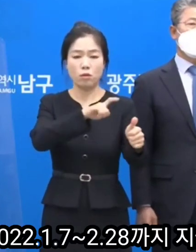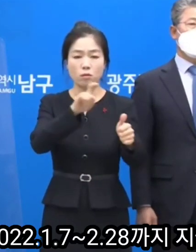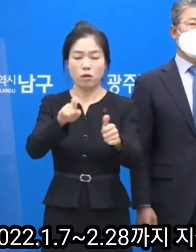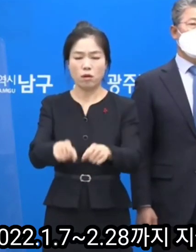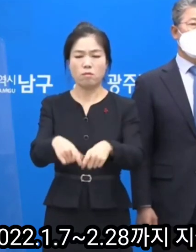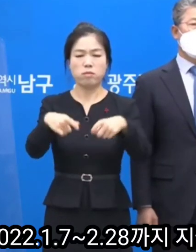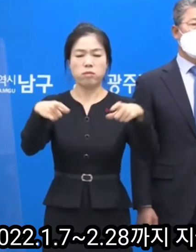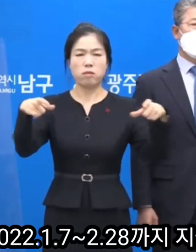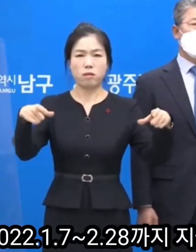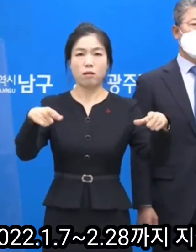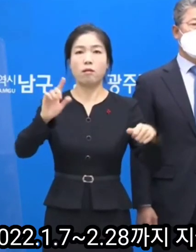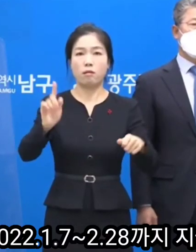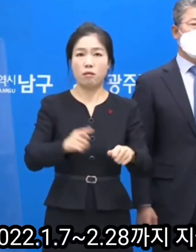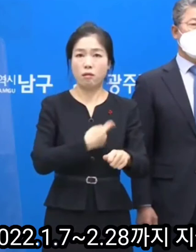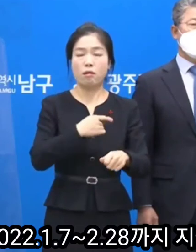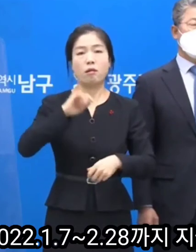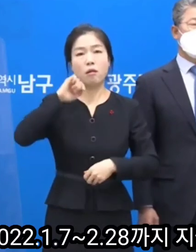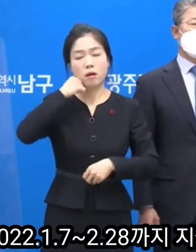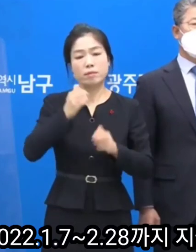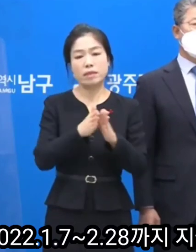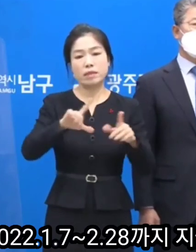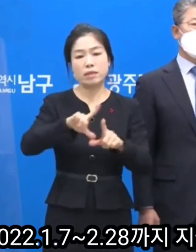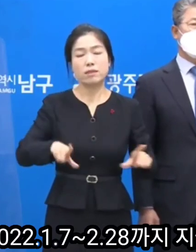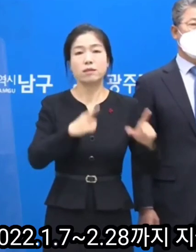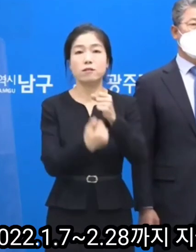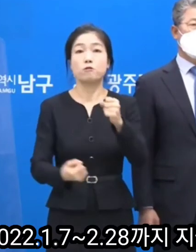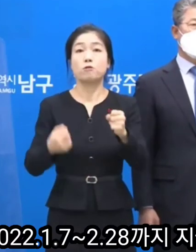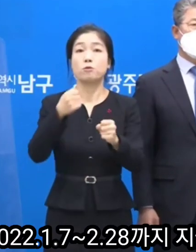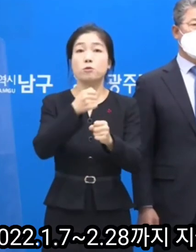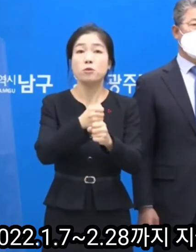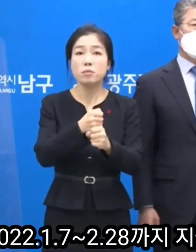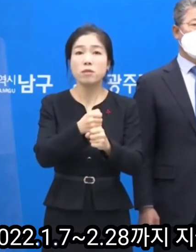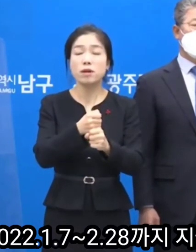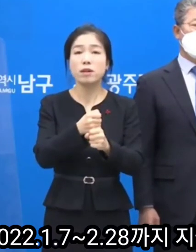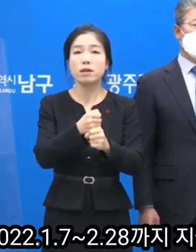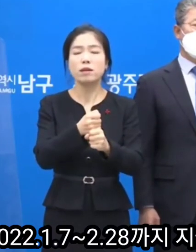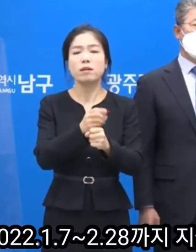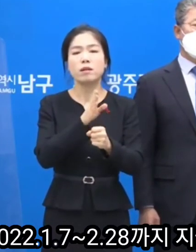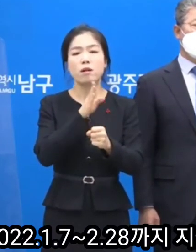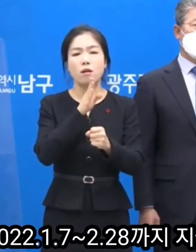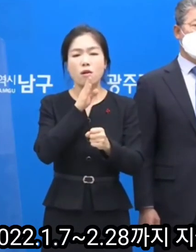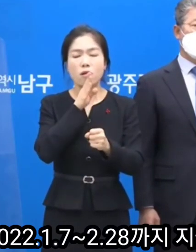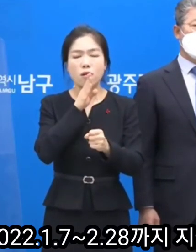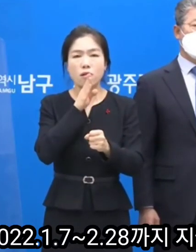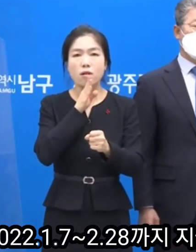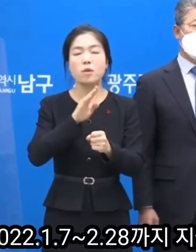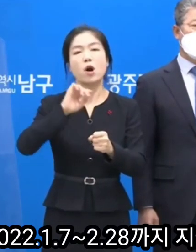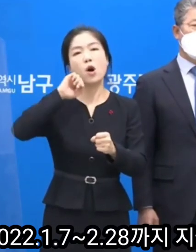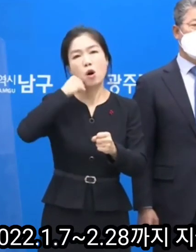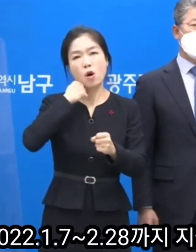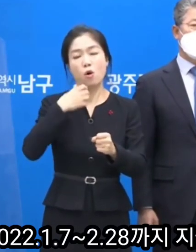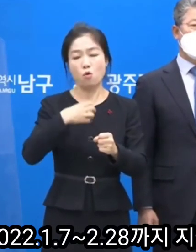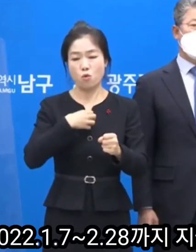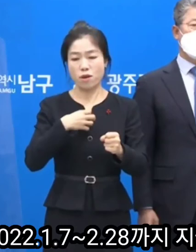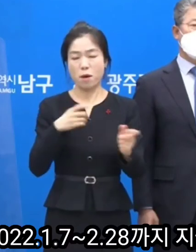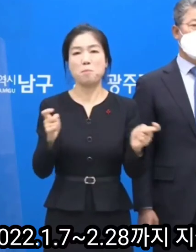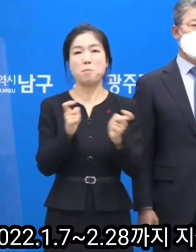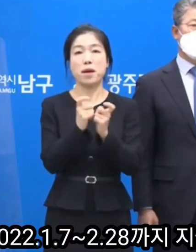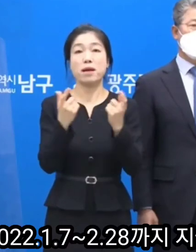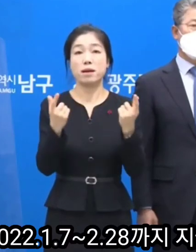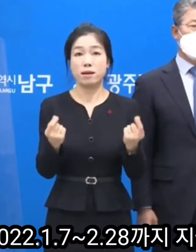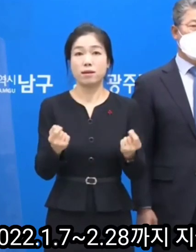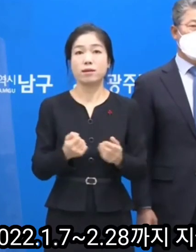확진자가 급증하면서 어렵게 시작한 일상회복의 회복이 지금 최대의 위기를 맞고